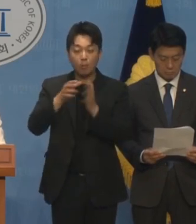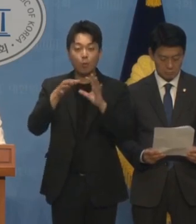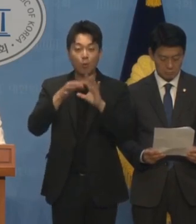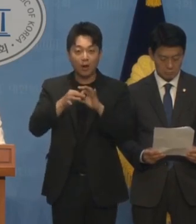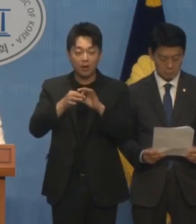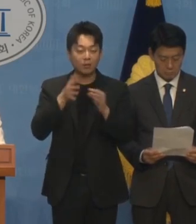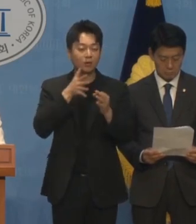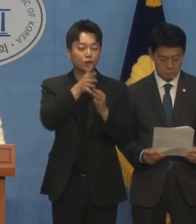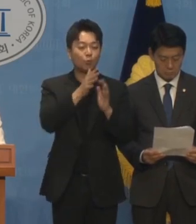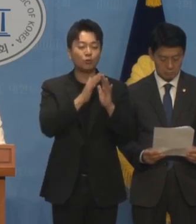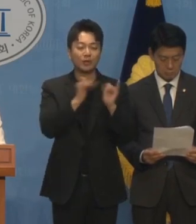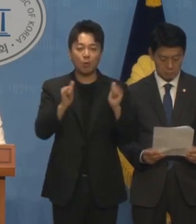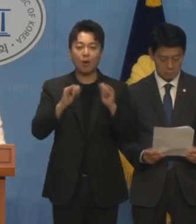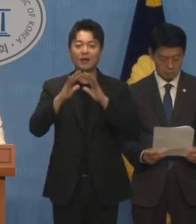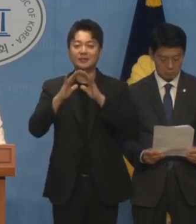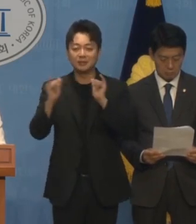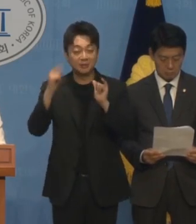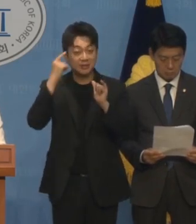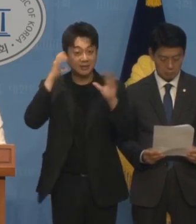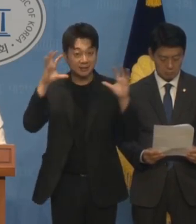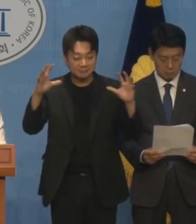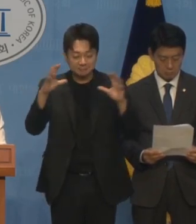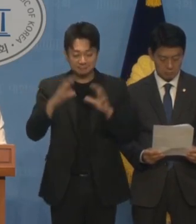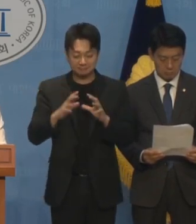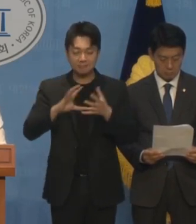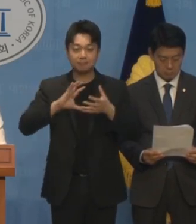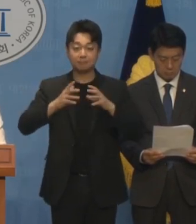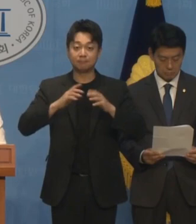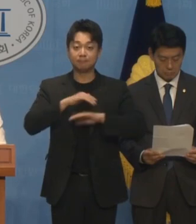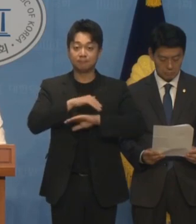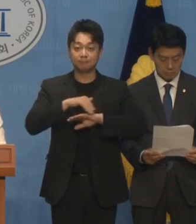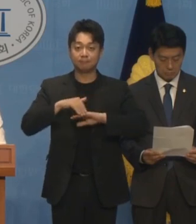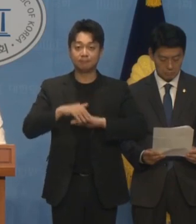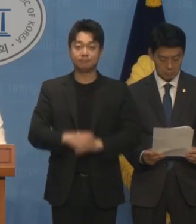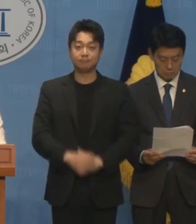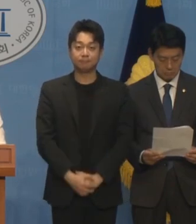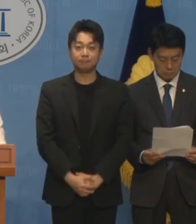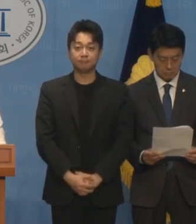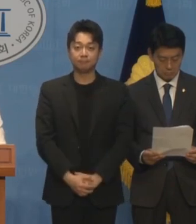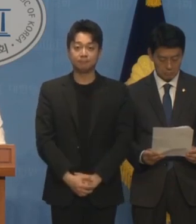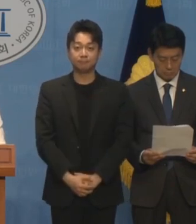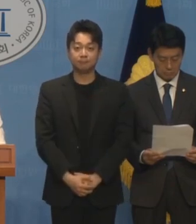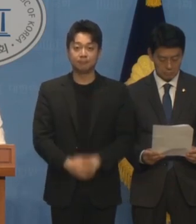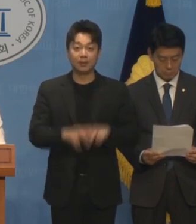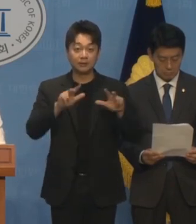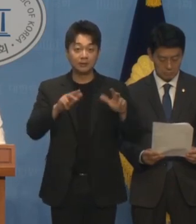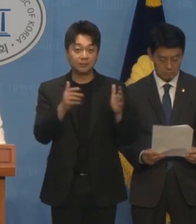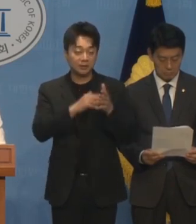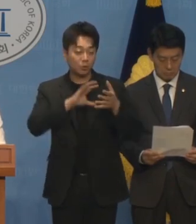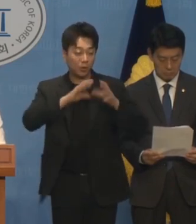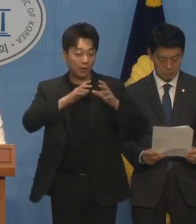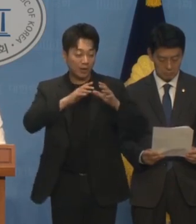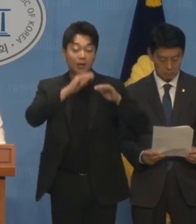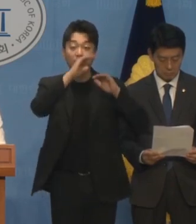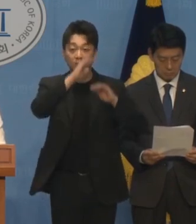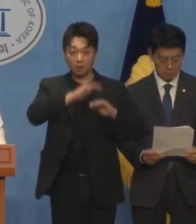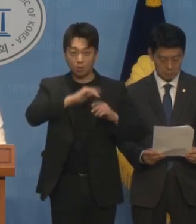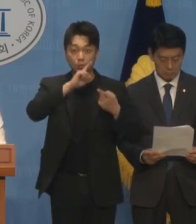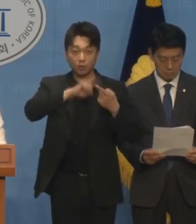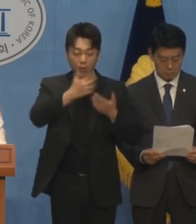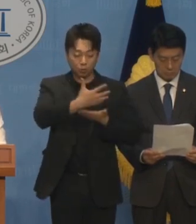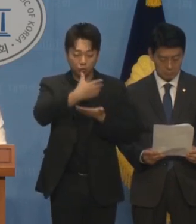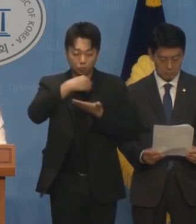전문가 및 관계자의 의견을 최종적으로 수렴할 계획입니다. 그리고 지금까지 논의된 다양한 내용을 충분히